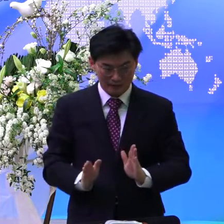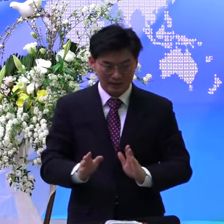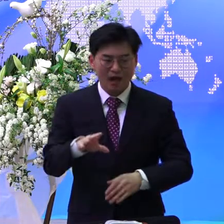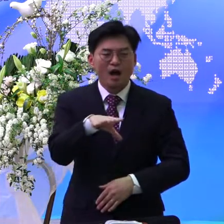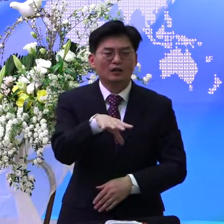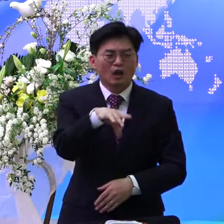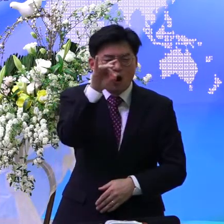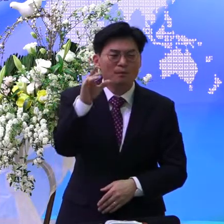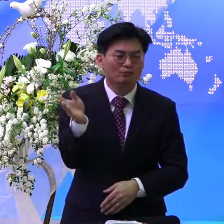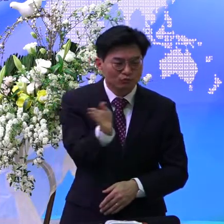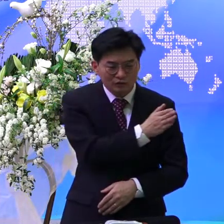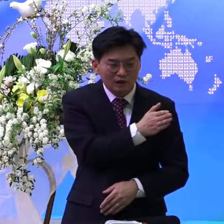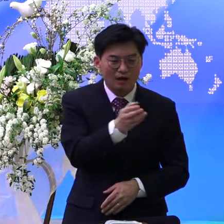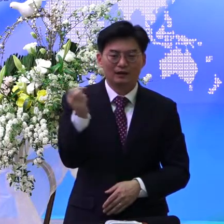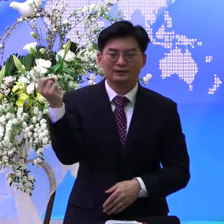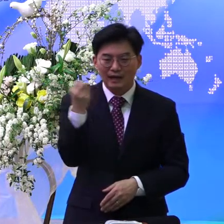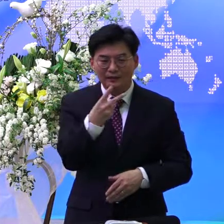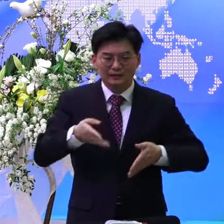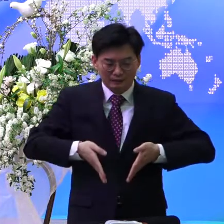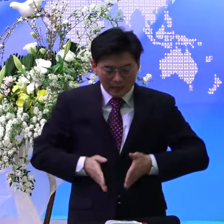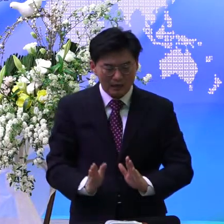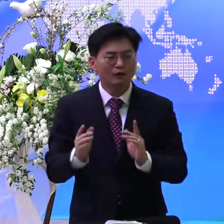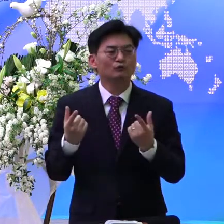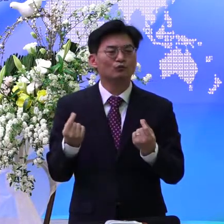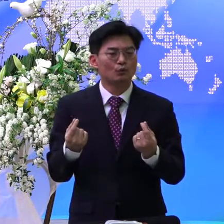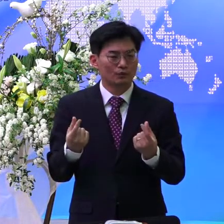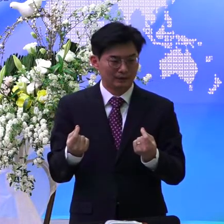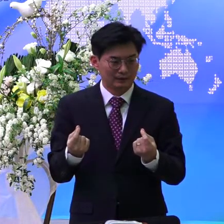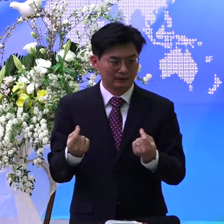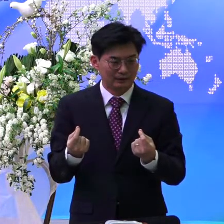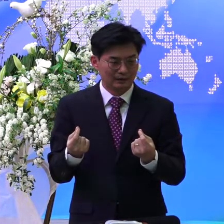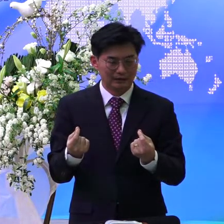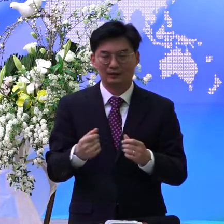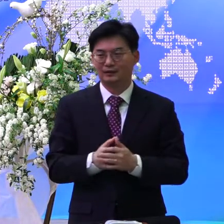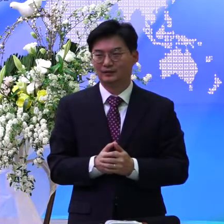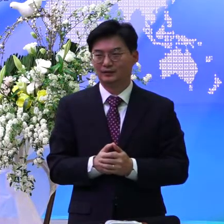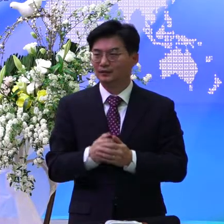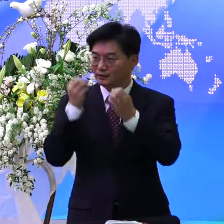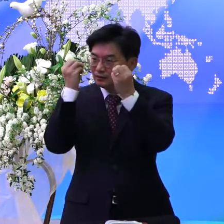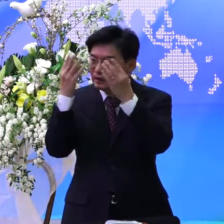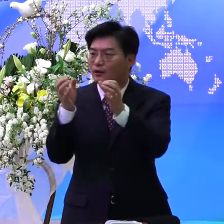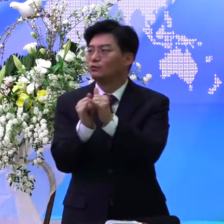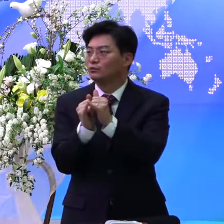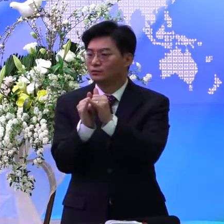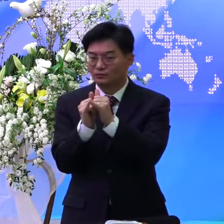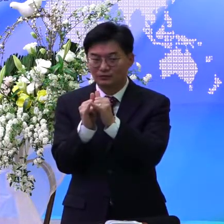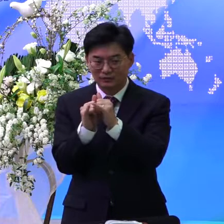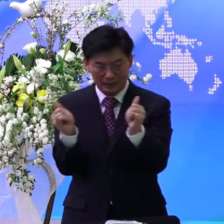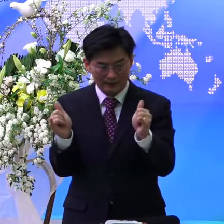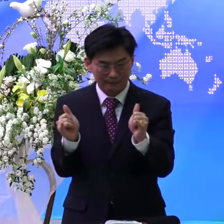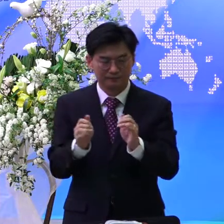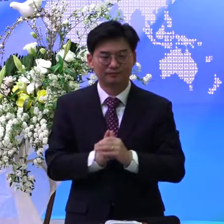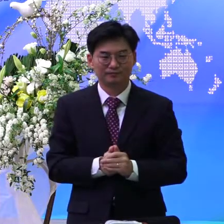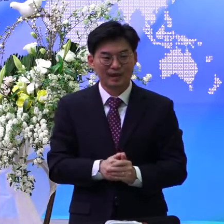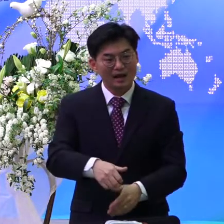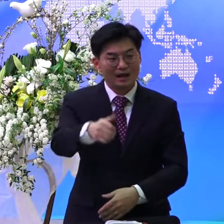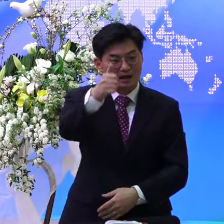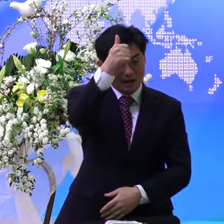거듭났다, 새로 태어났다는 것입니다. 여러분, 처음 인간이, 아담이, 또 우리가